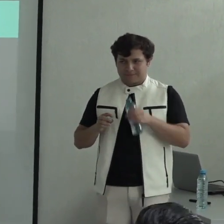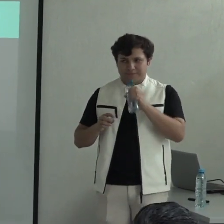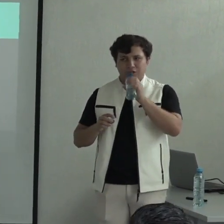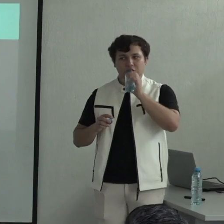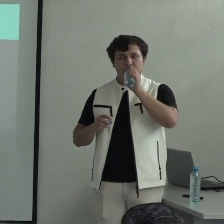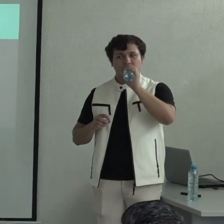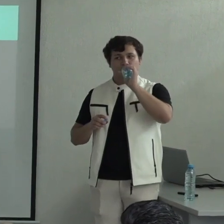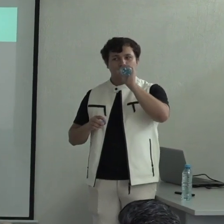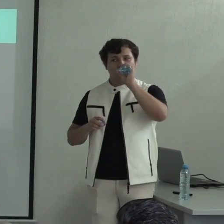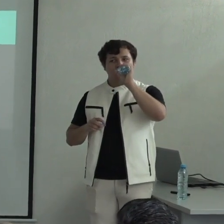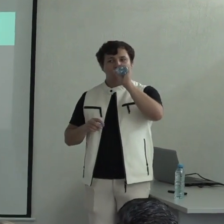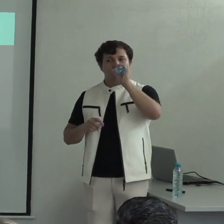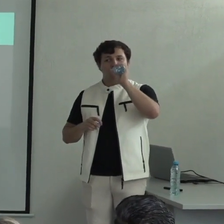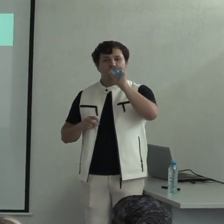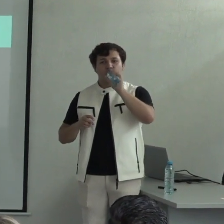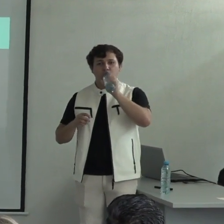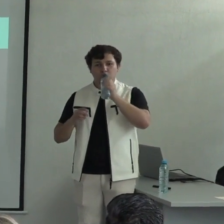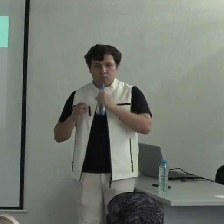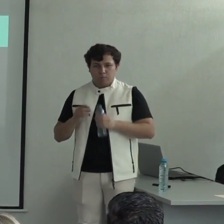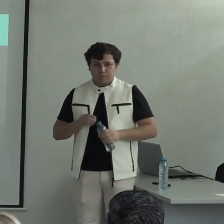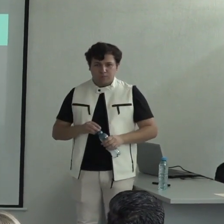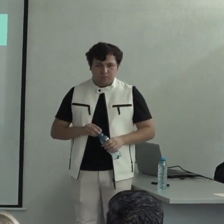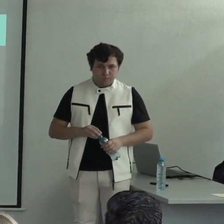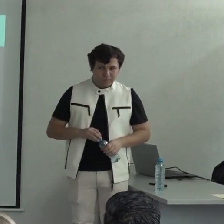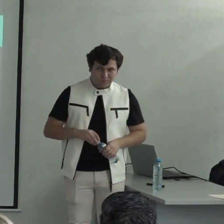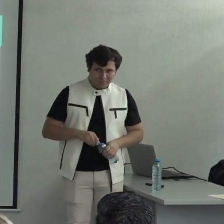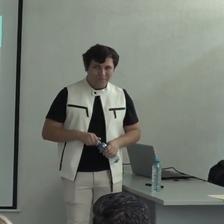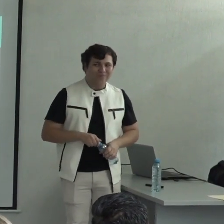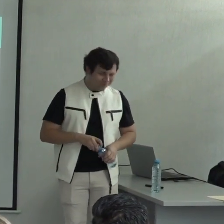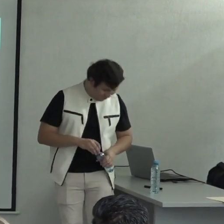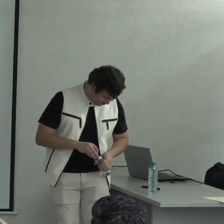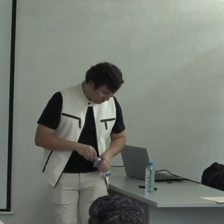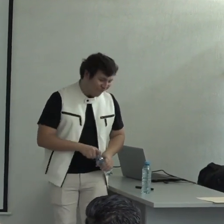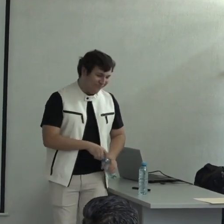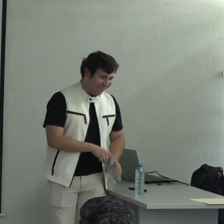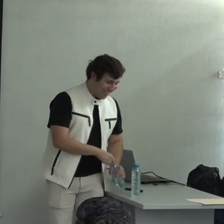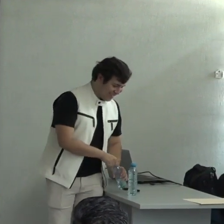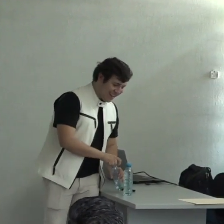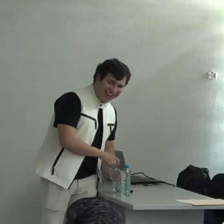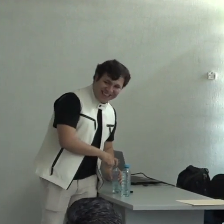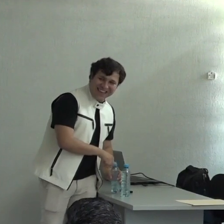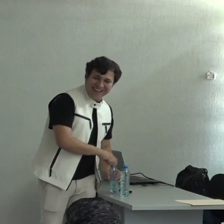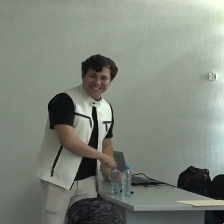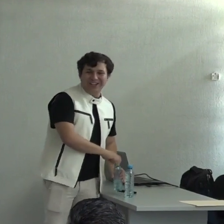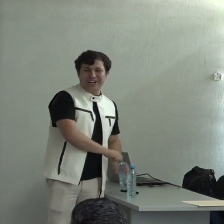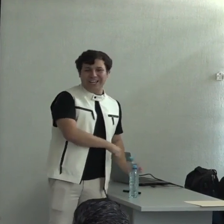¿Cuánto tiempo tiene hablando lengua de señas? Perdón.